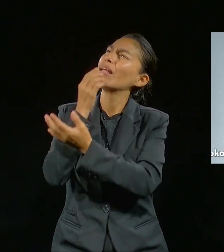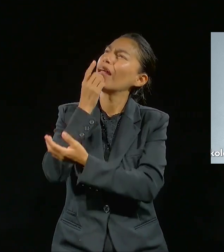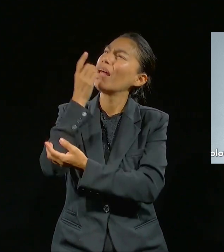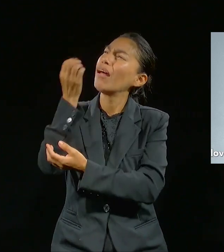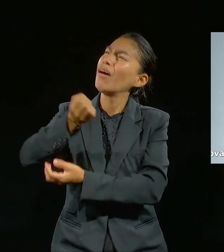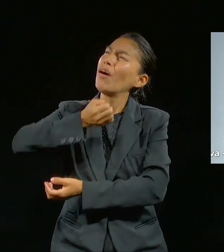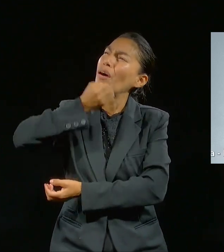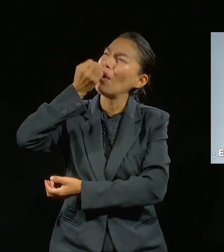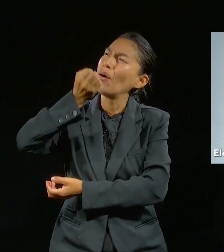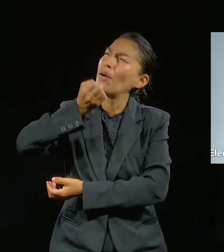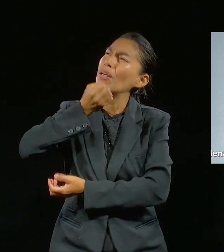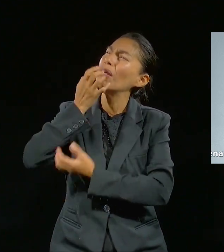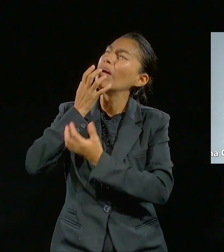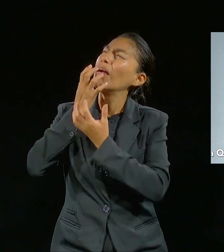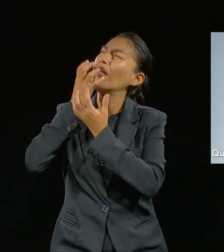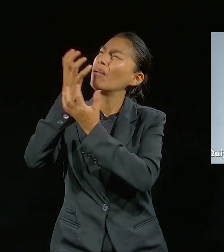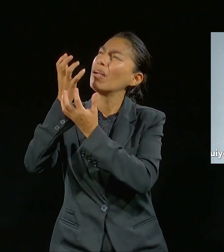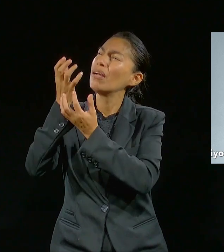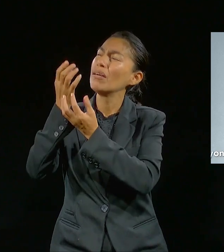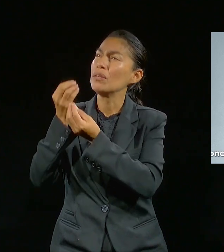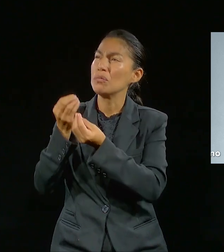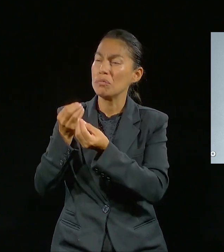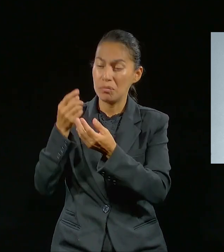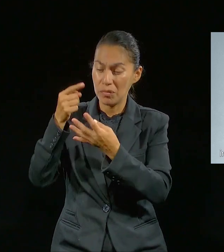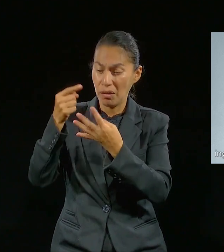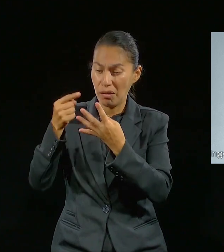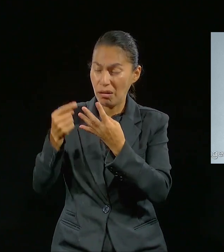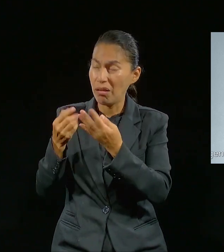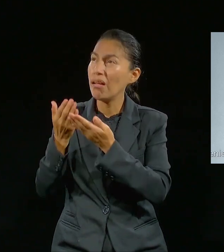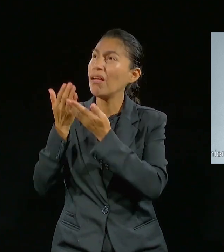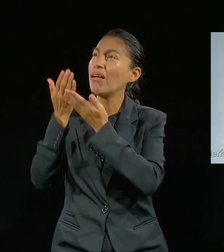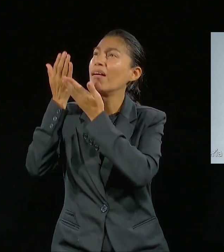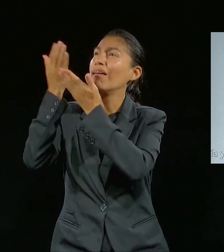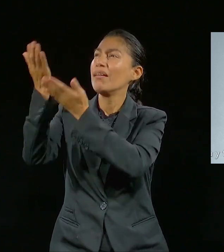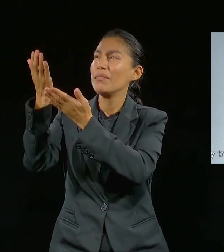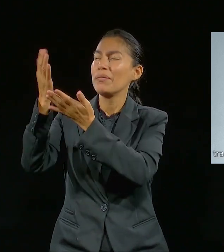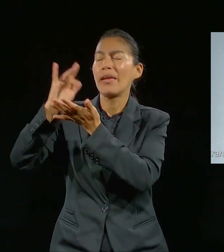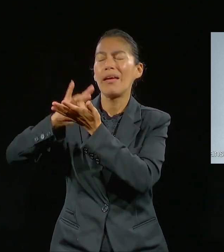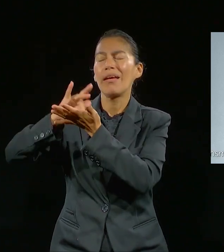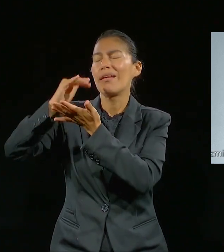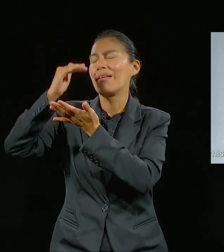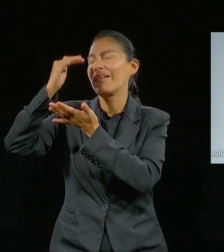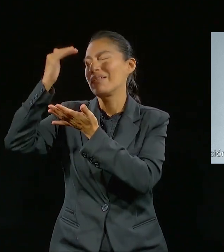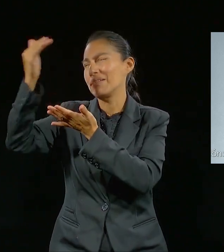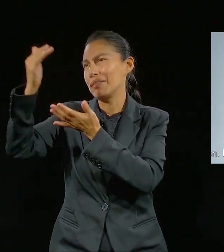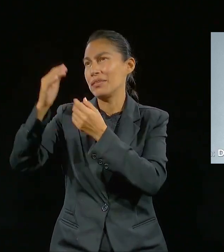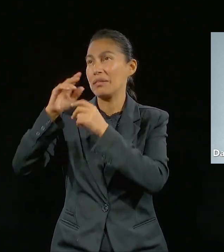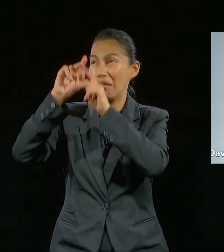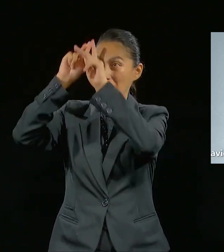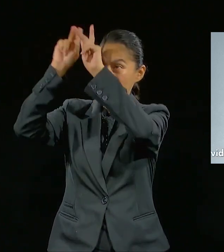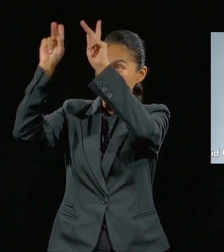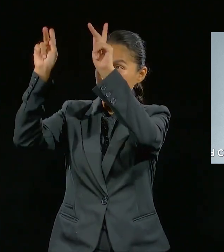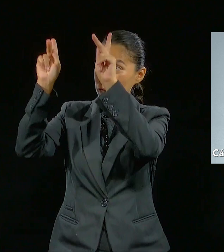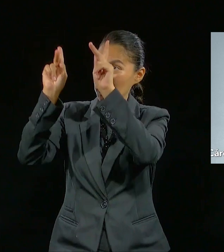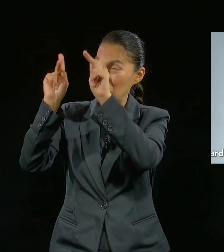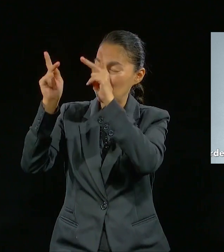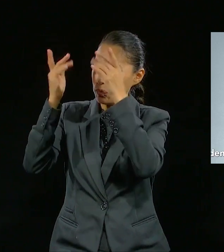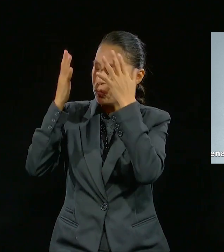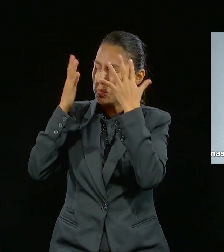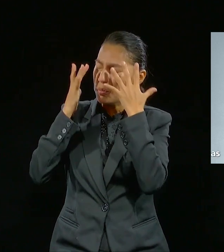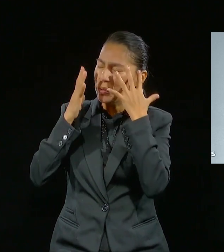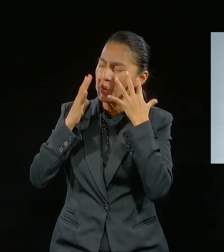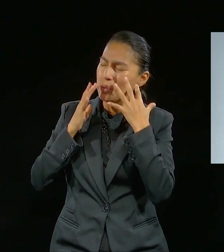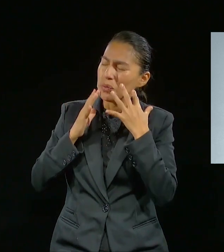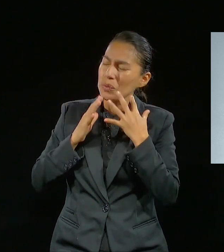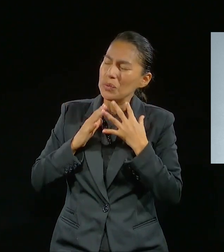delante de Dios con toda oración y ruego, con acciones de gracias. Y la paz de Dios,